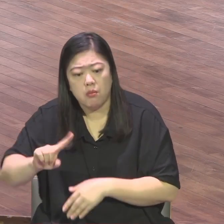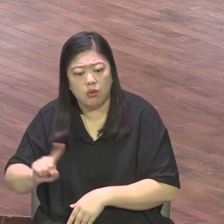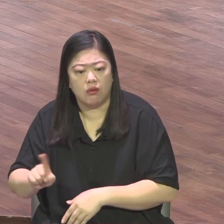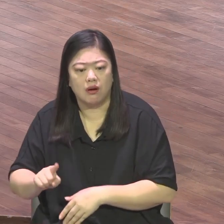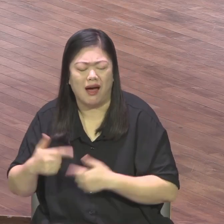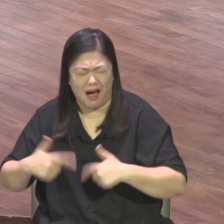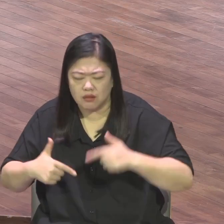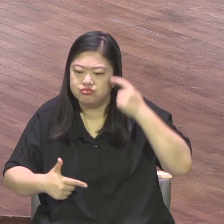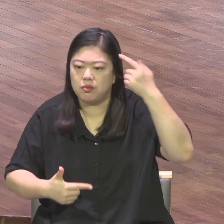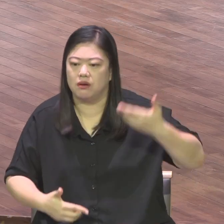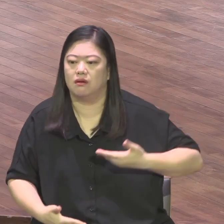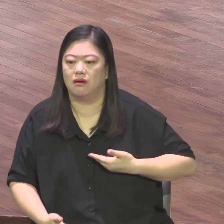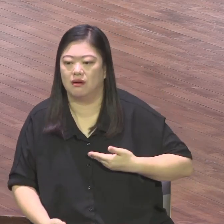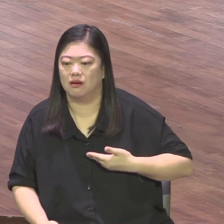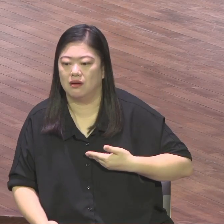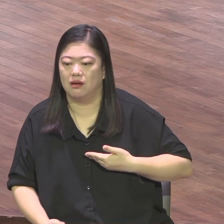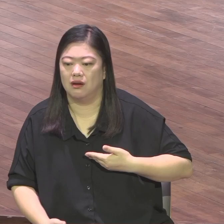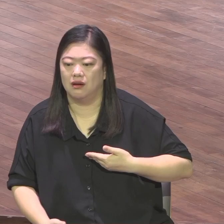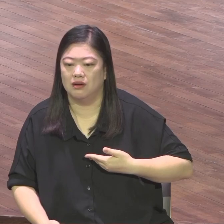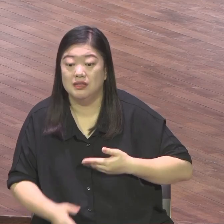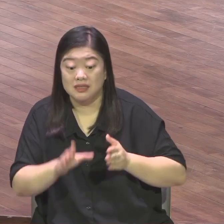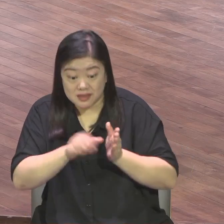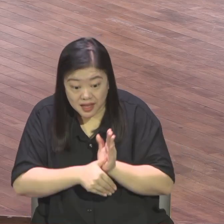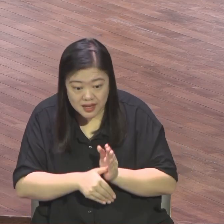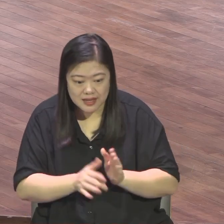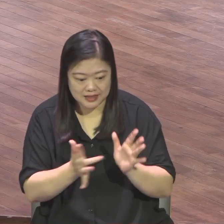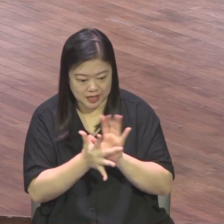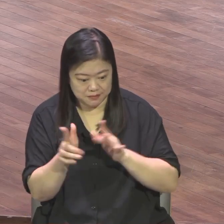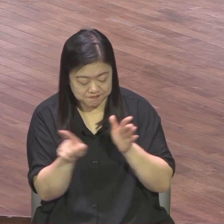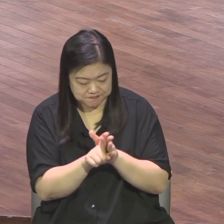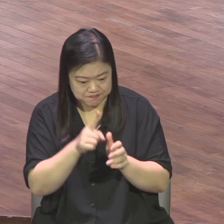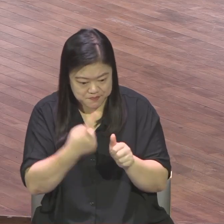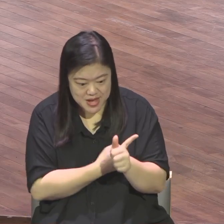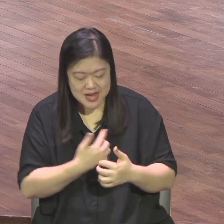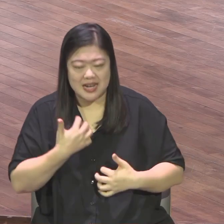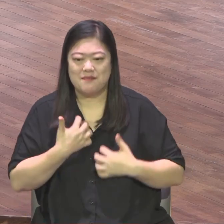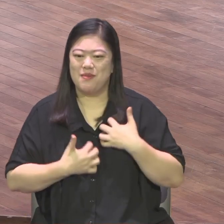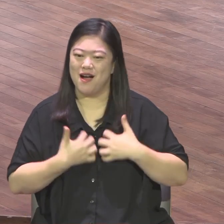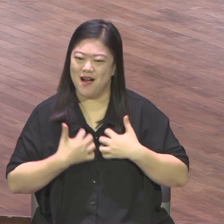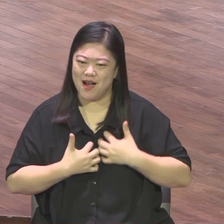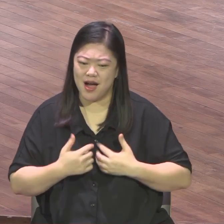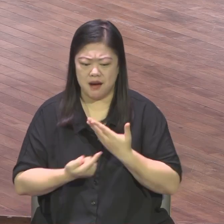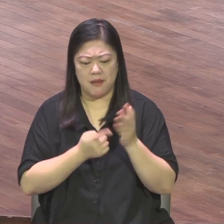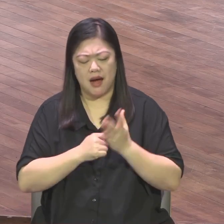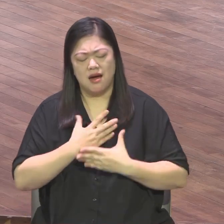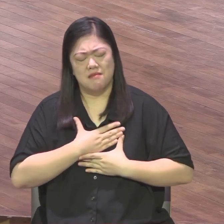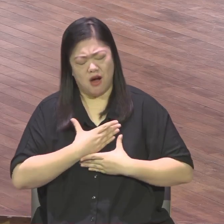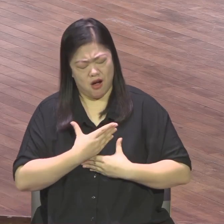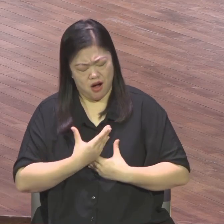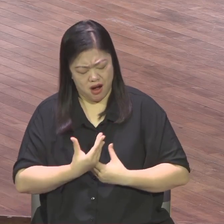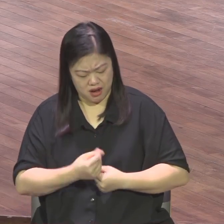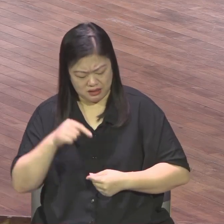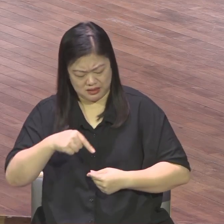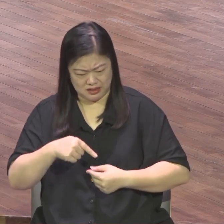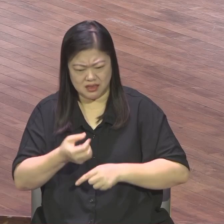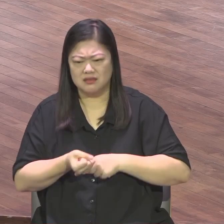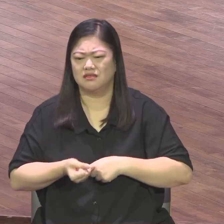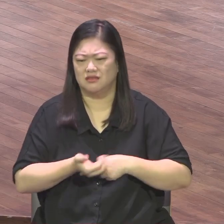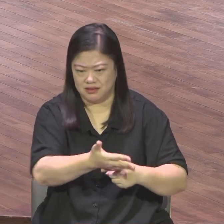가정에서 사업장에서 참 기쁨 참 감사 참 평안 참 행복의 삶을 보여주시기를 제물로